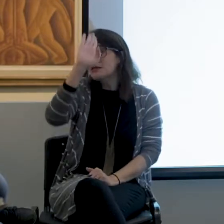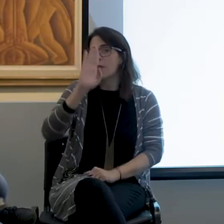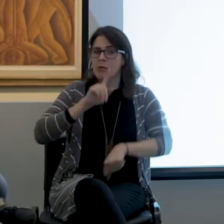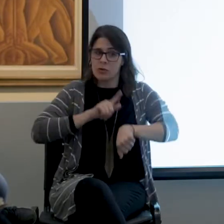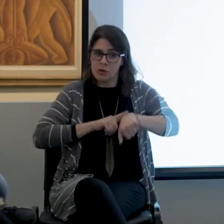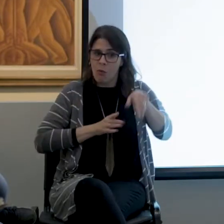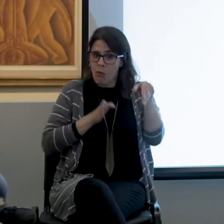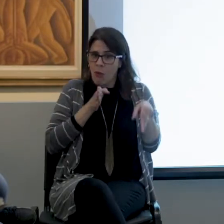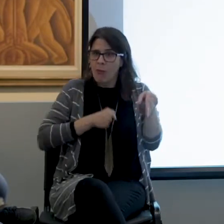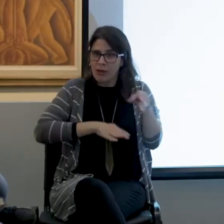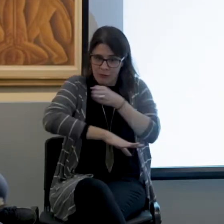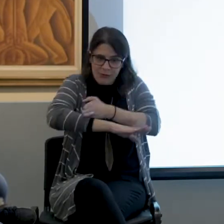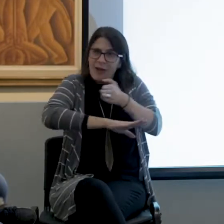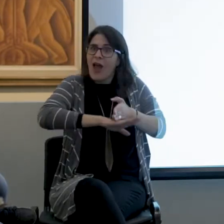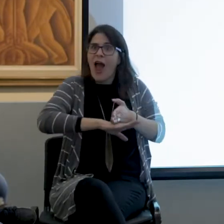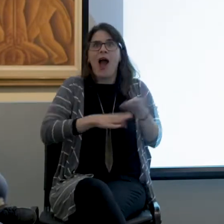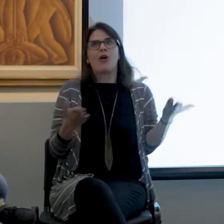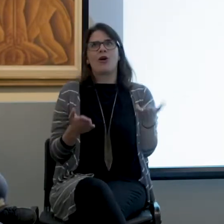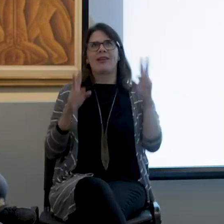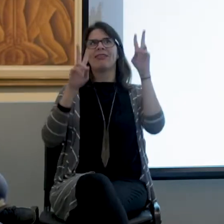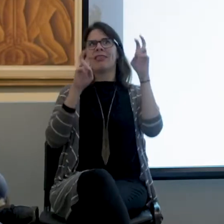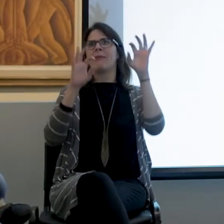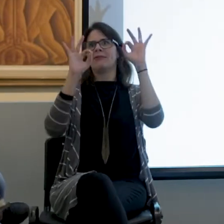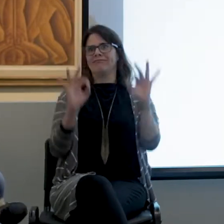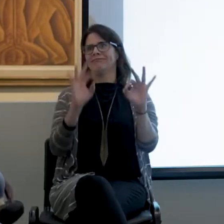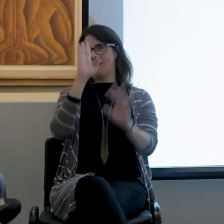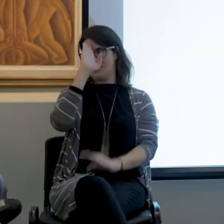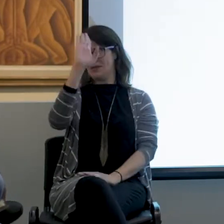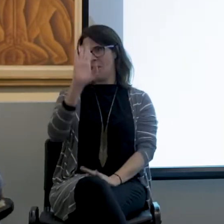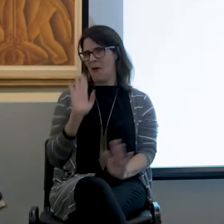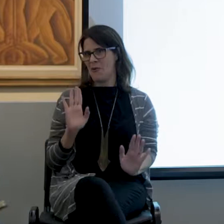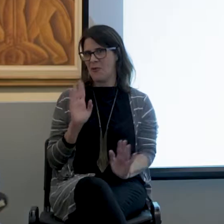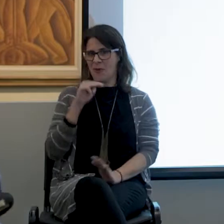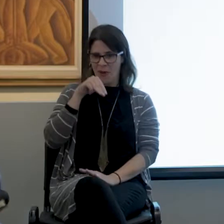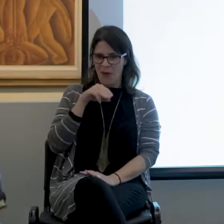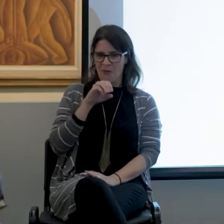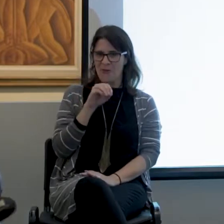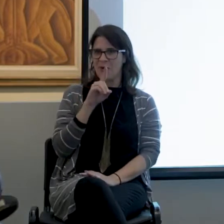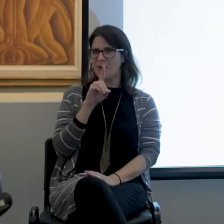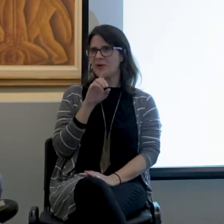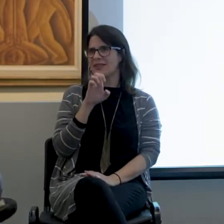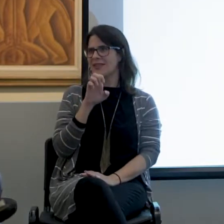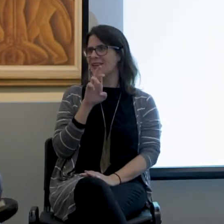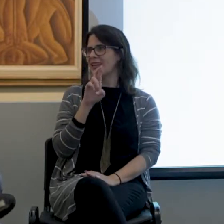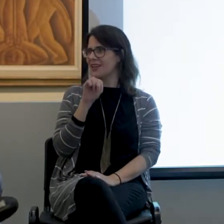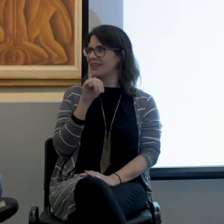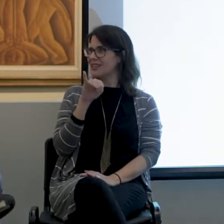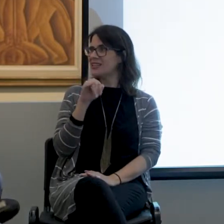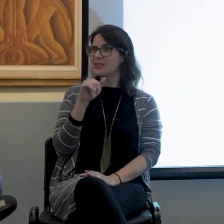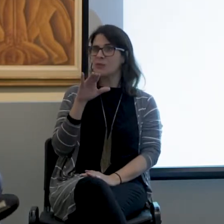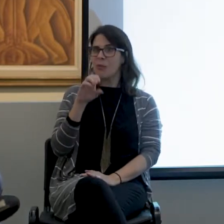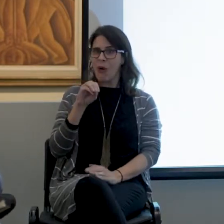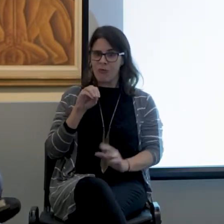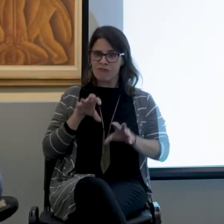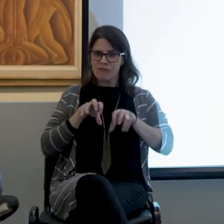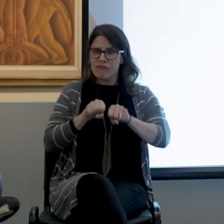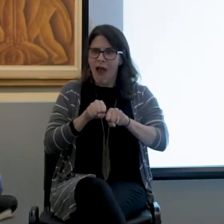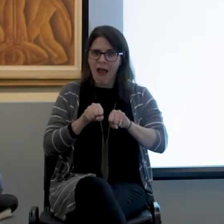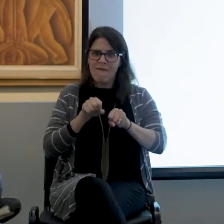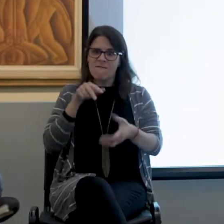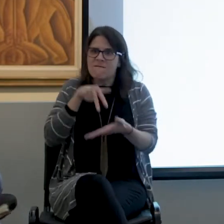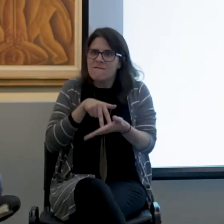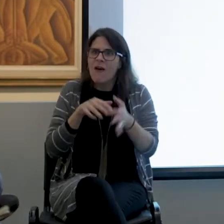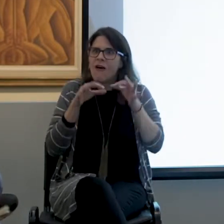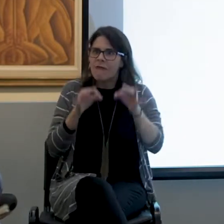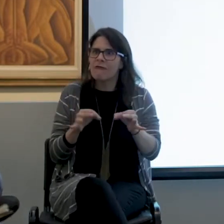modernismo, aí chegamos ao nosso assunto, né, vai se constituir, os críticos vão,